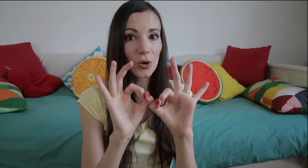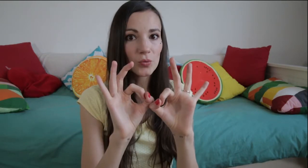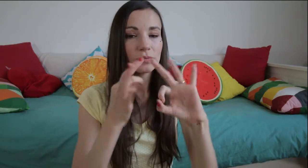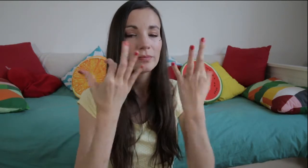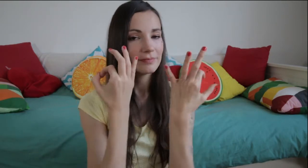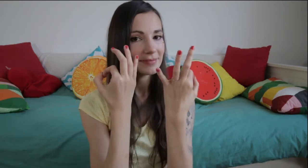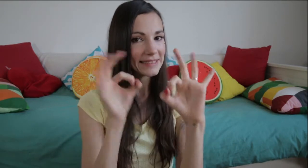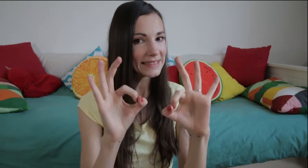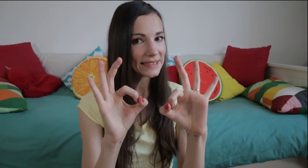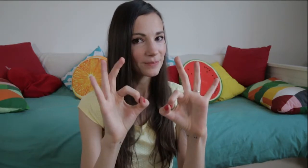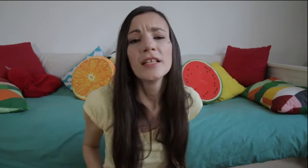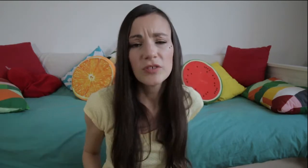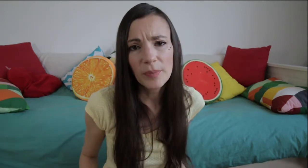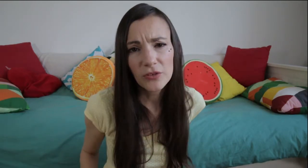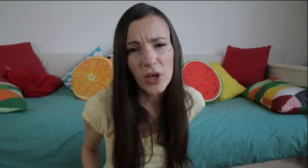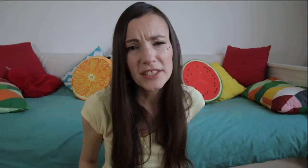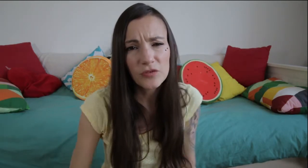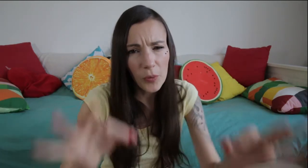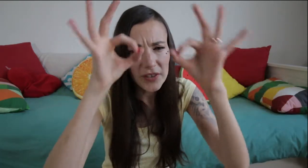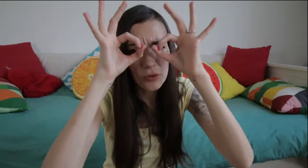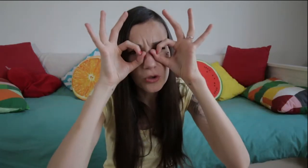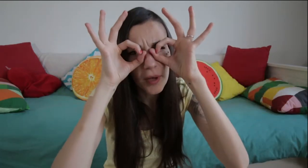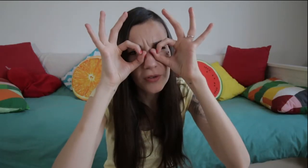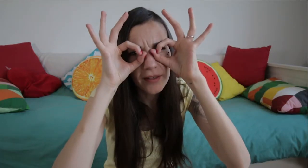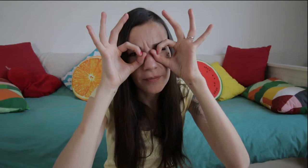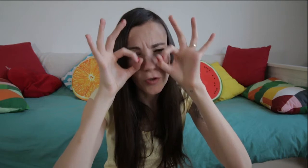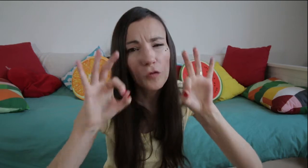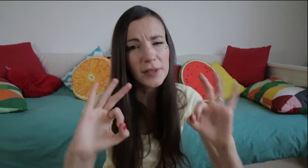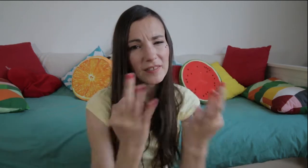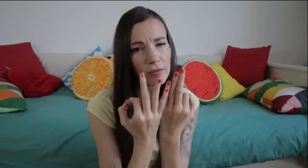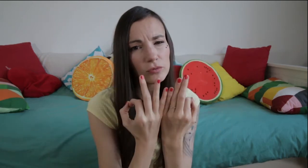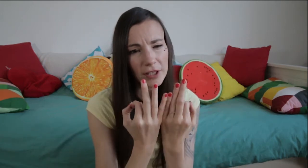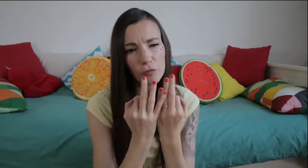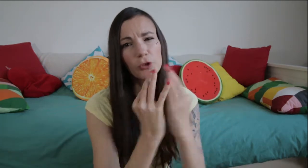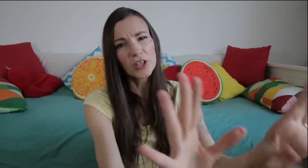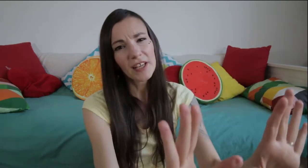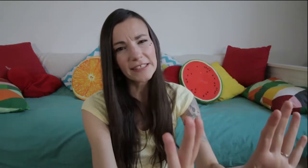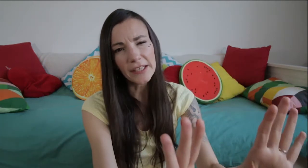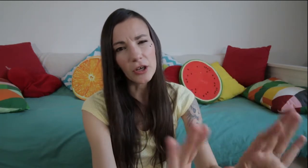coup. 10. Si vous êtes perdu à 10, vous pensez aux super lunettes que vous mettez vers vous et que vous jetez vers l'extérieur.